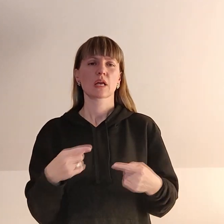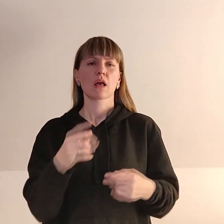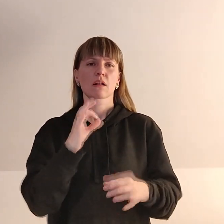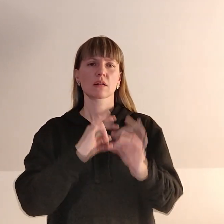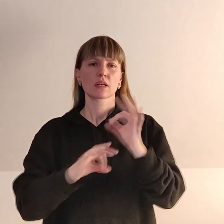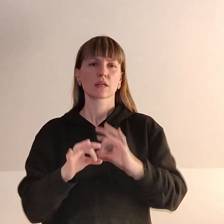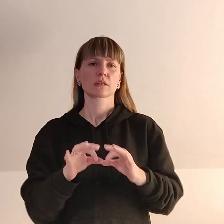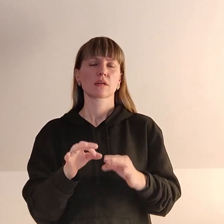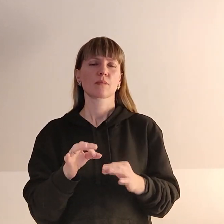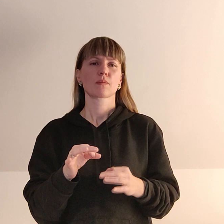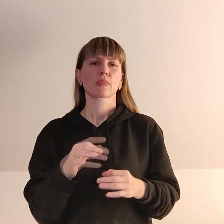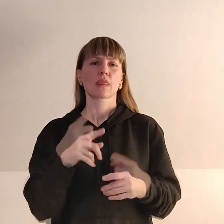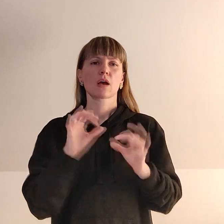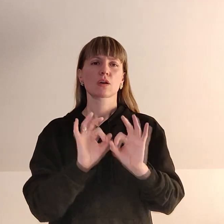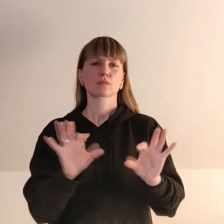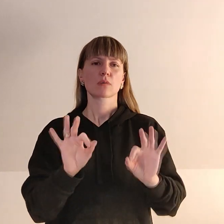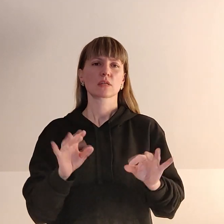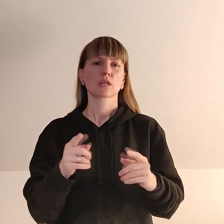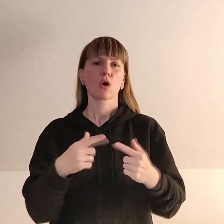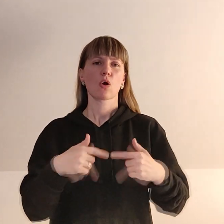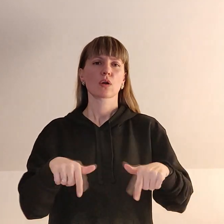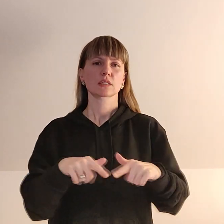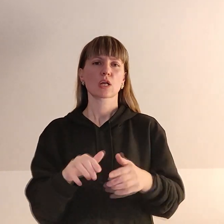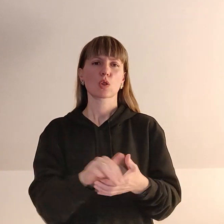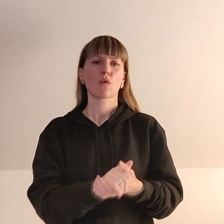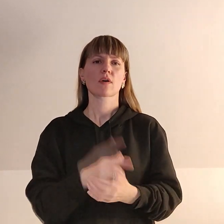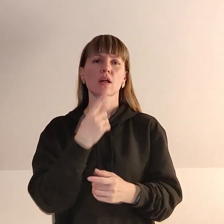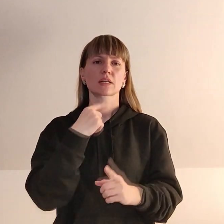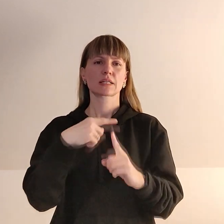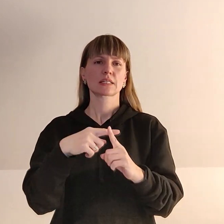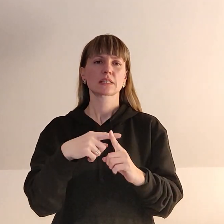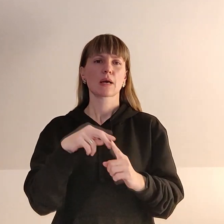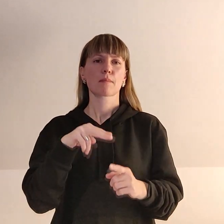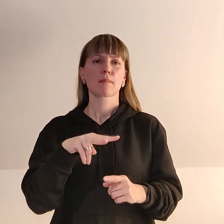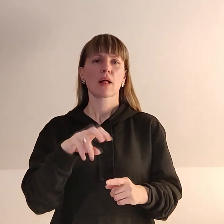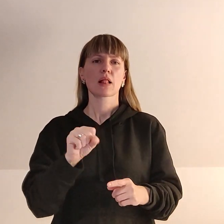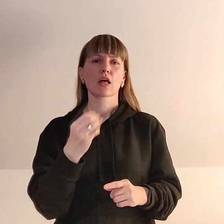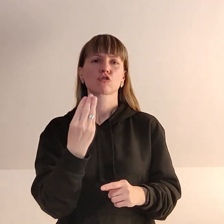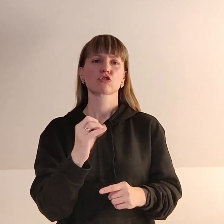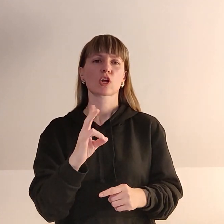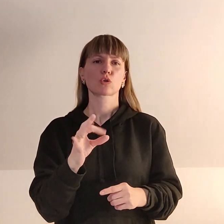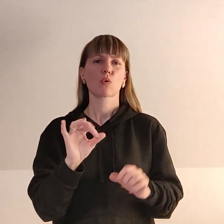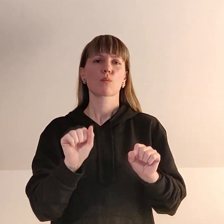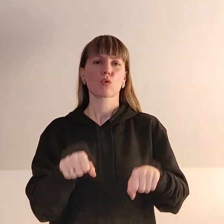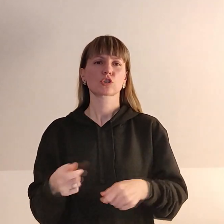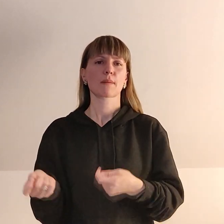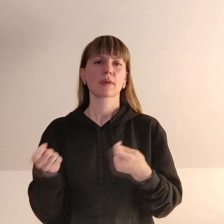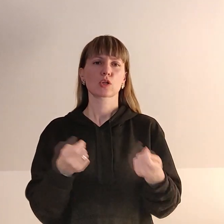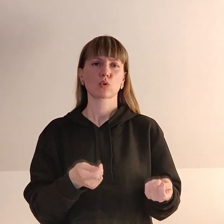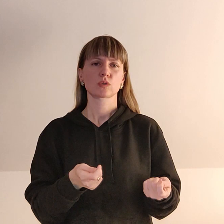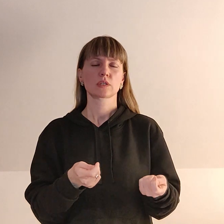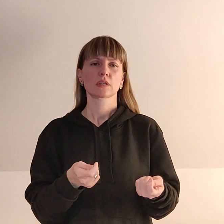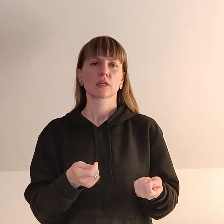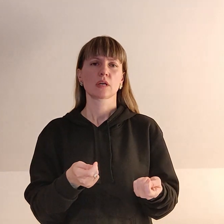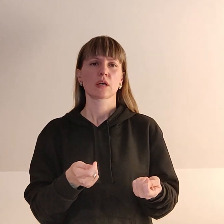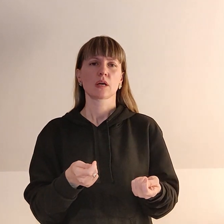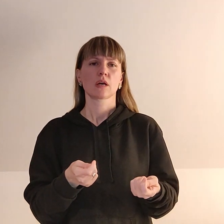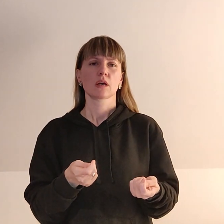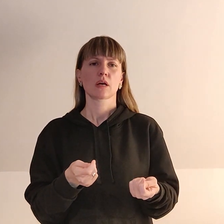Вознесенівської районної організації Товариства Червоного Хреста Едуард Плашенко. Можна приносити дитяче